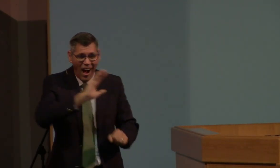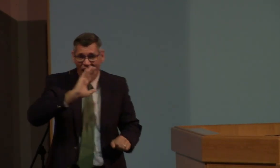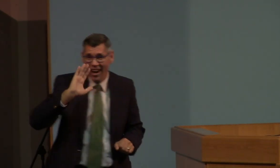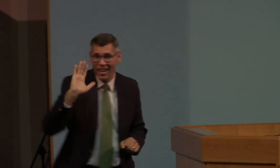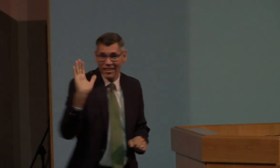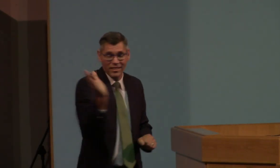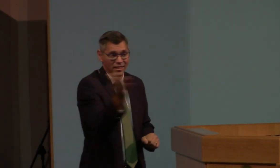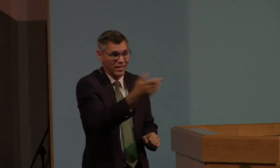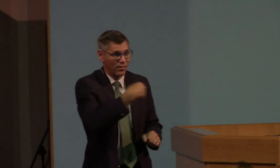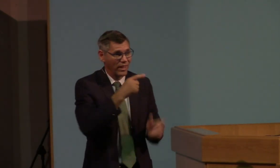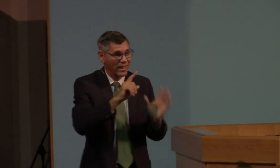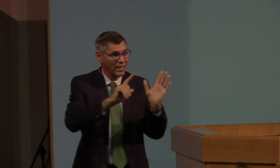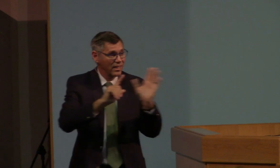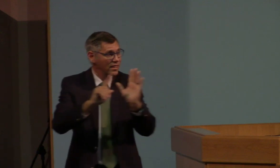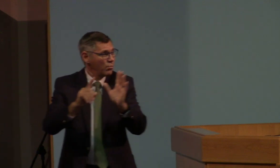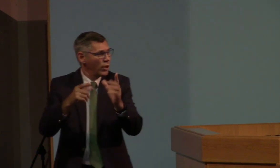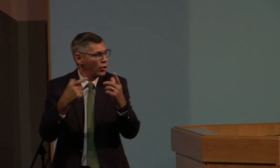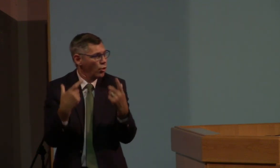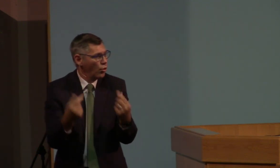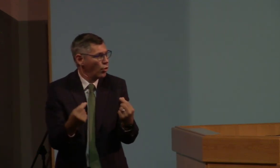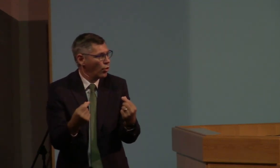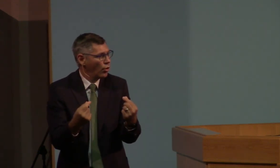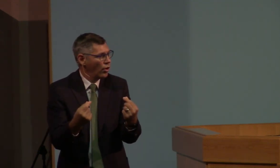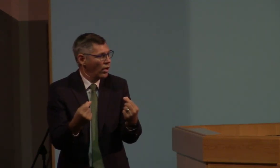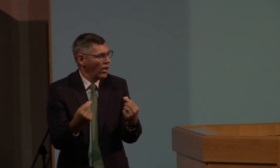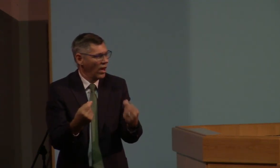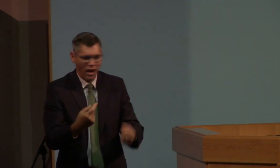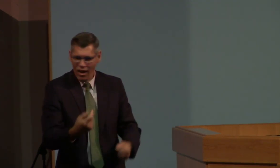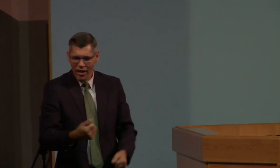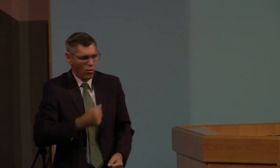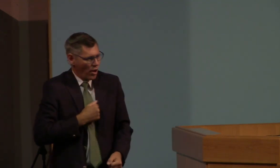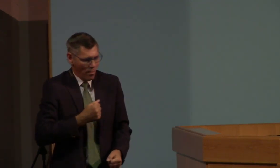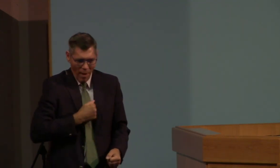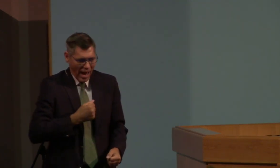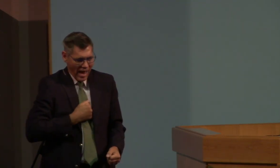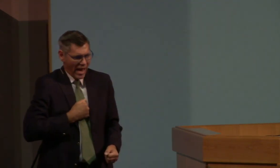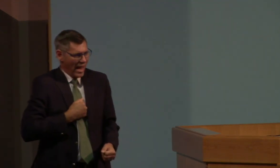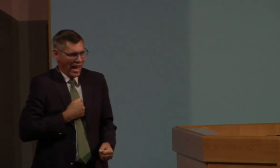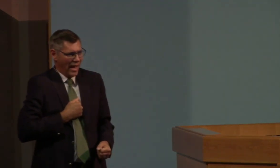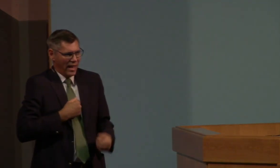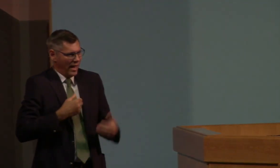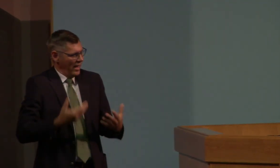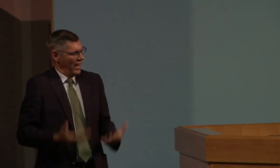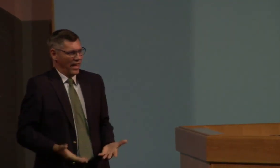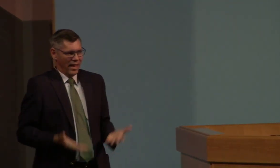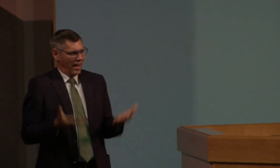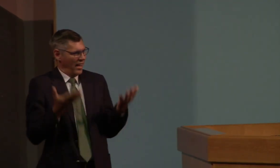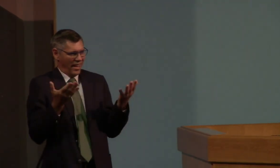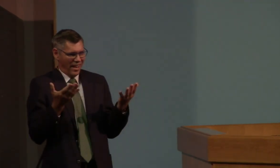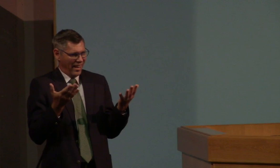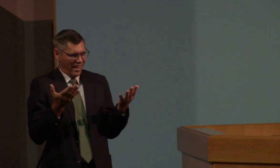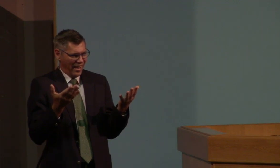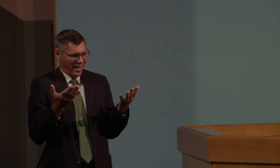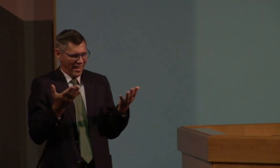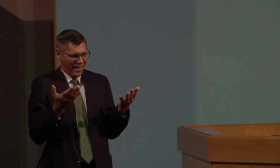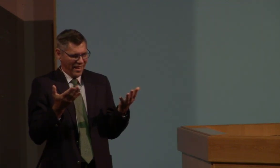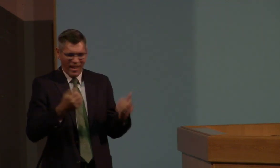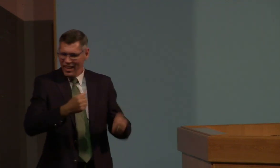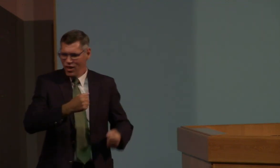alles wat 'n disipel doen, gaan nie oor my eer nie. Gaan nie oor